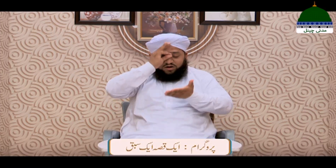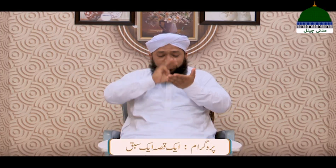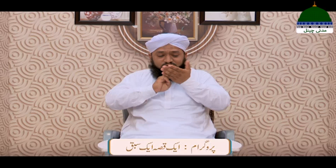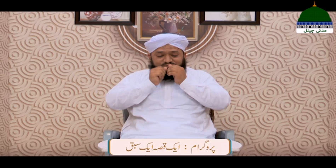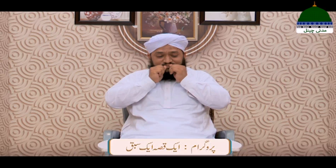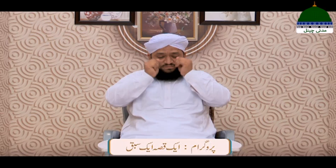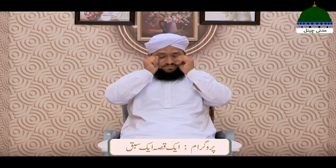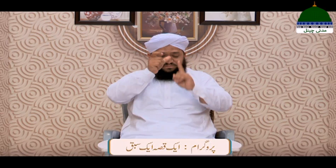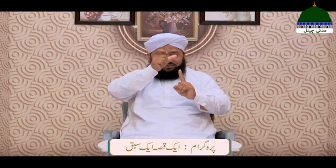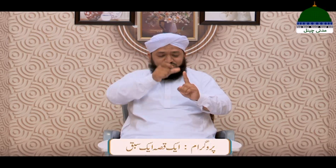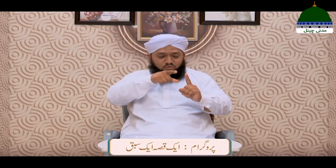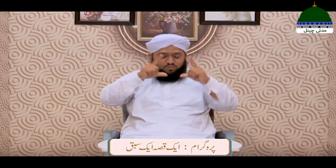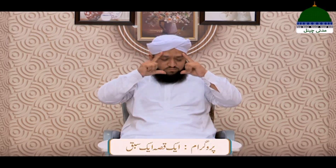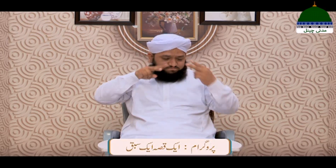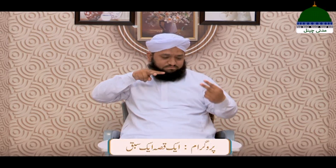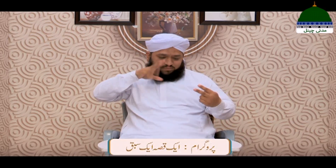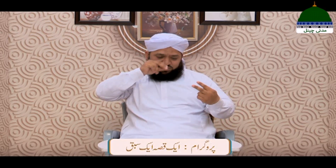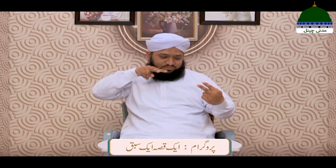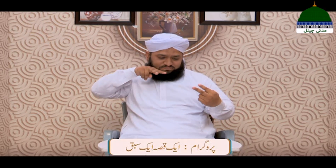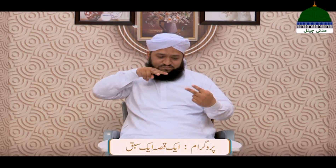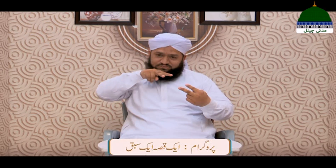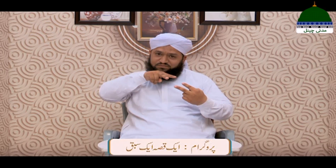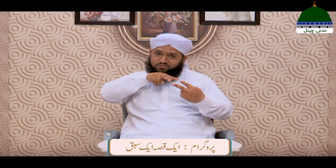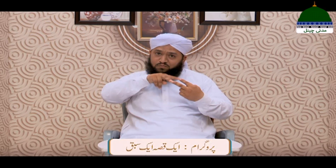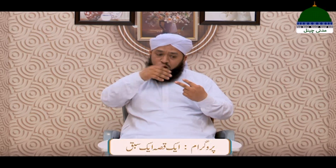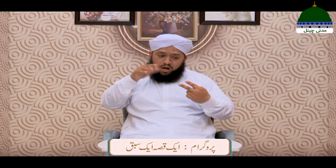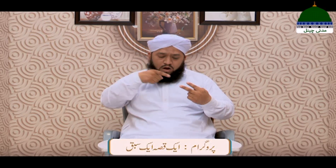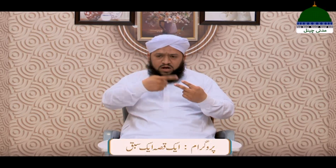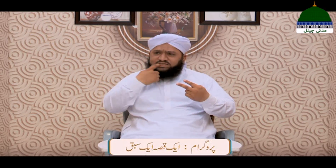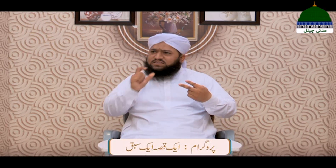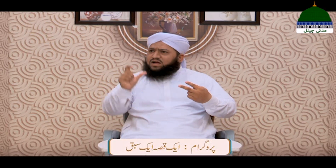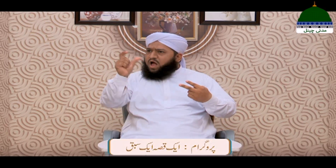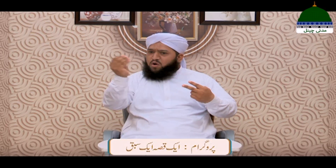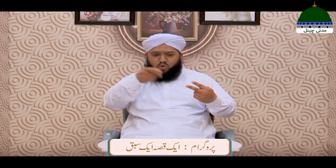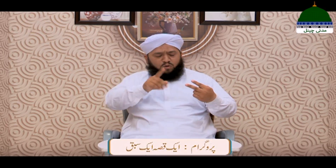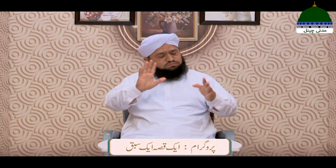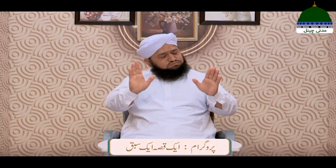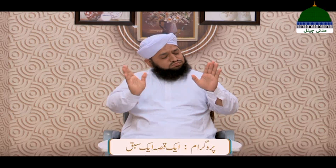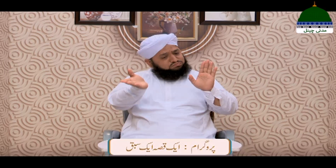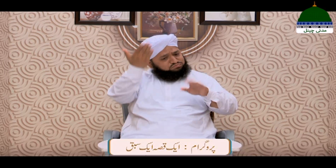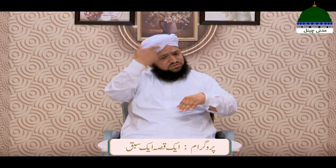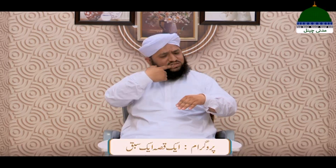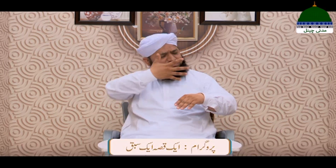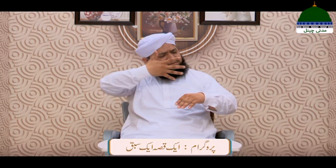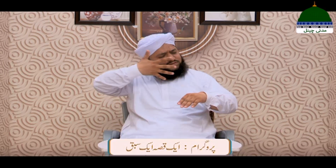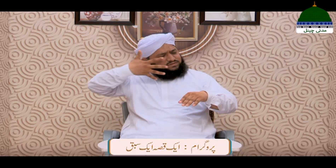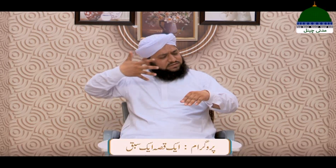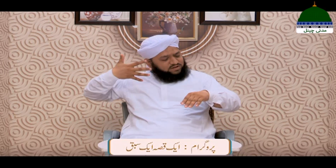علیہ وآلہ وسلم کا چہرہ دیکھا تو 14ویں کے چاند کی طرح چمک رہا تھا اور بدن سے پاکیزہ مشک